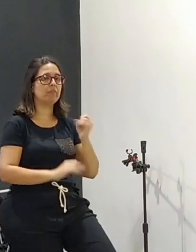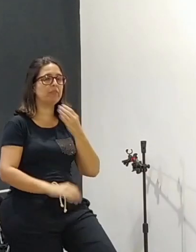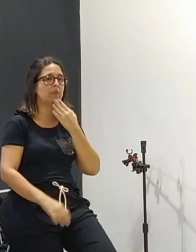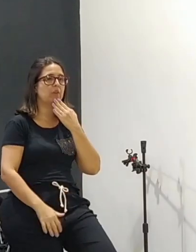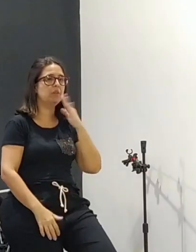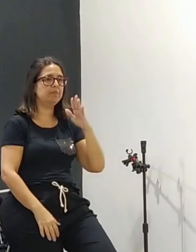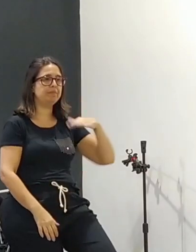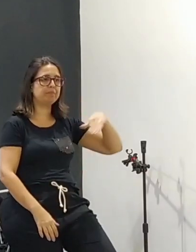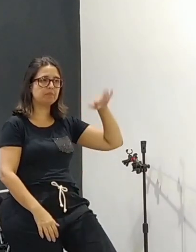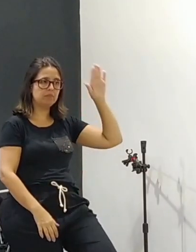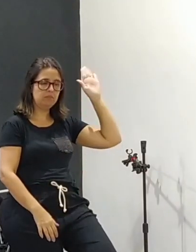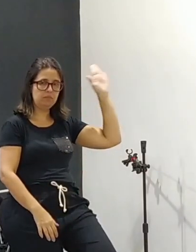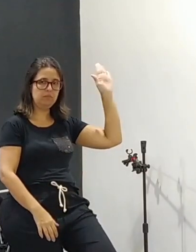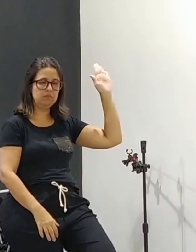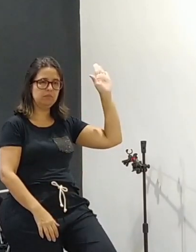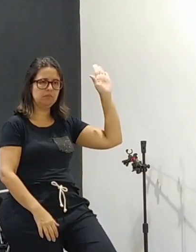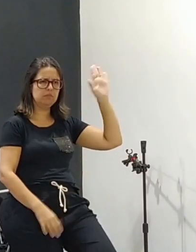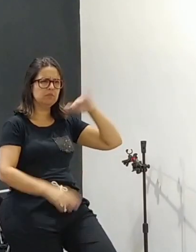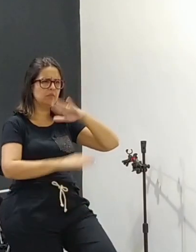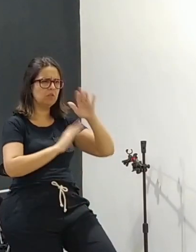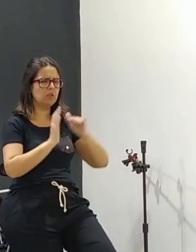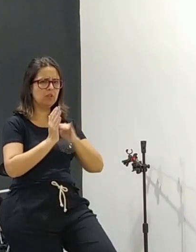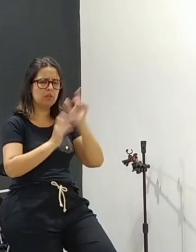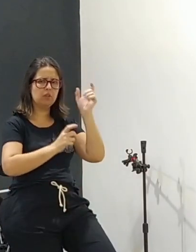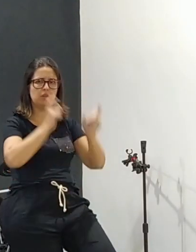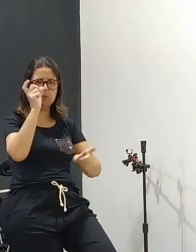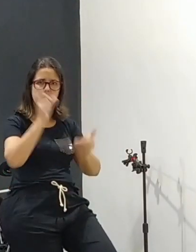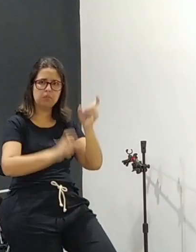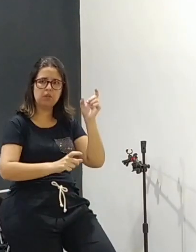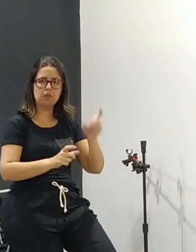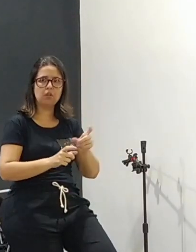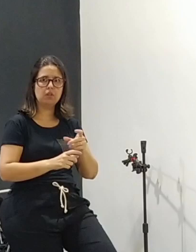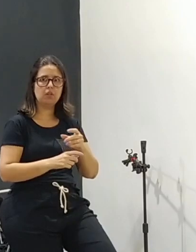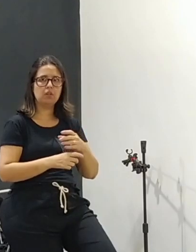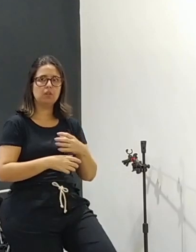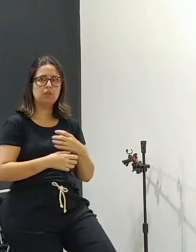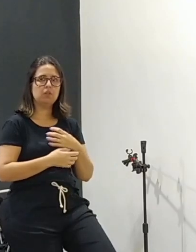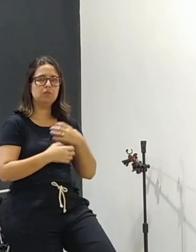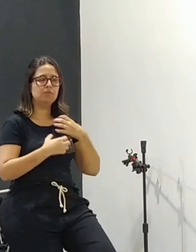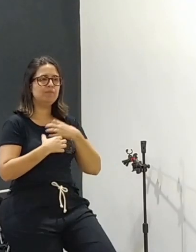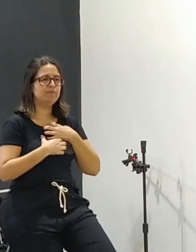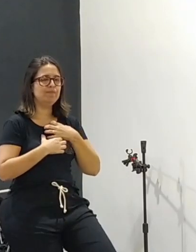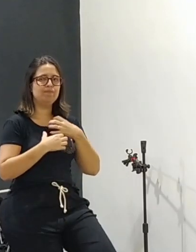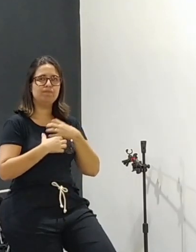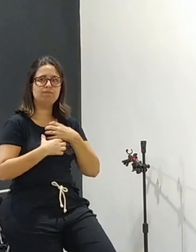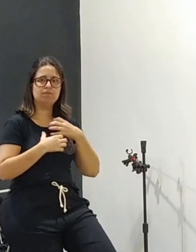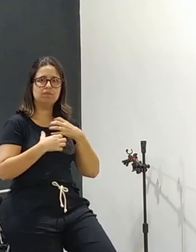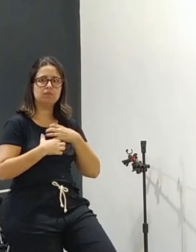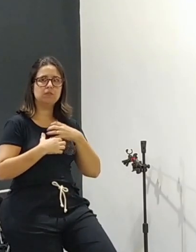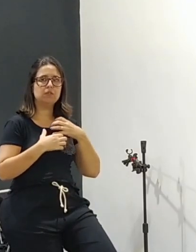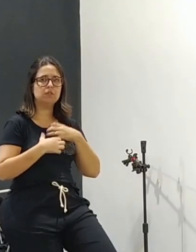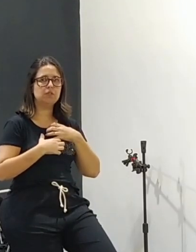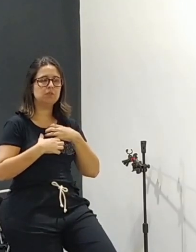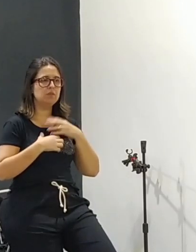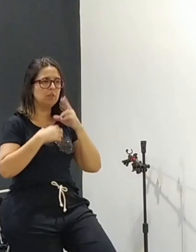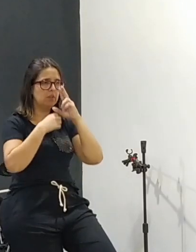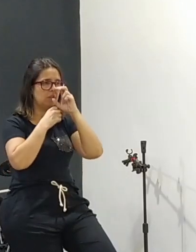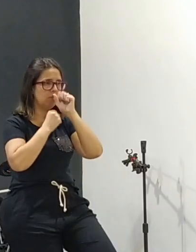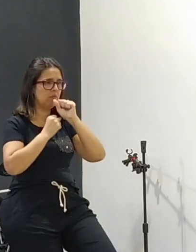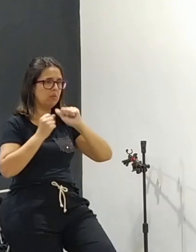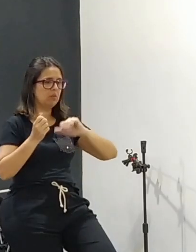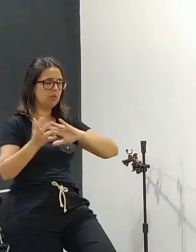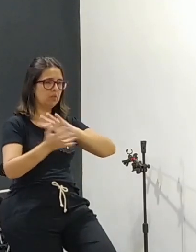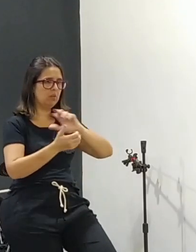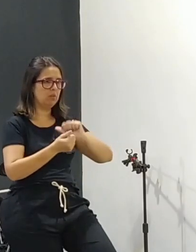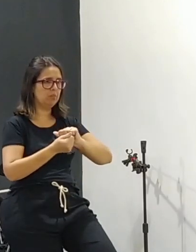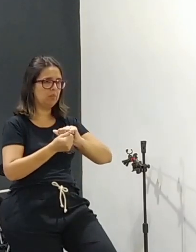aqui para levantar a mão, eu sei que todo mundo ia levantar, se você tem sentido essa força do mundo tentando te envolver.